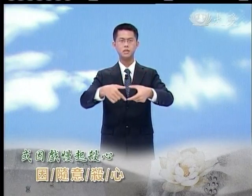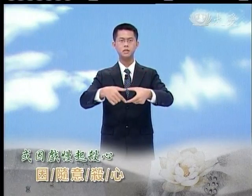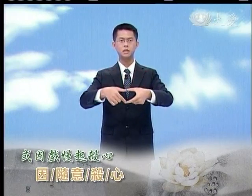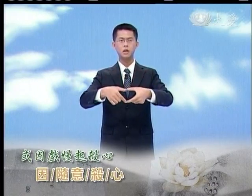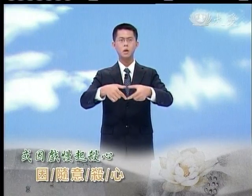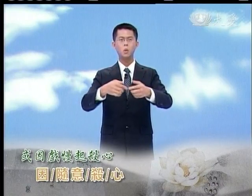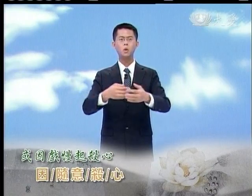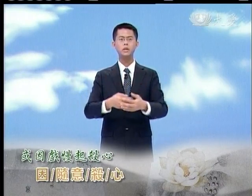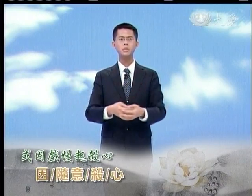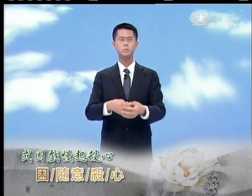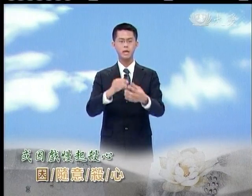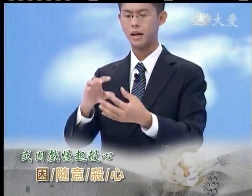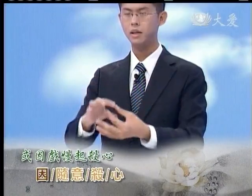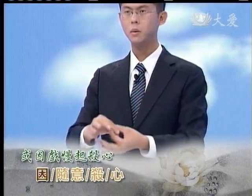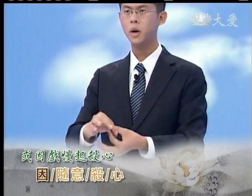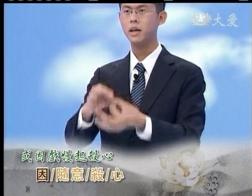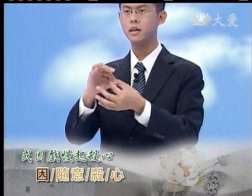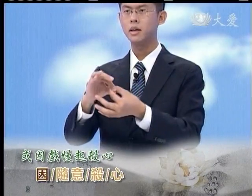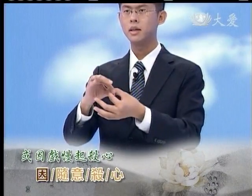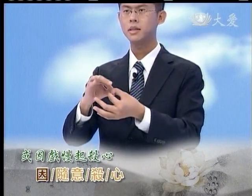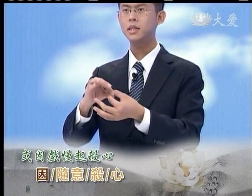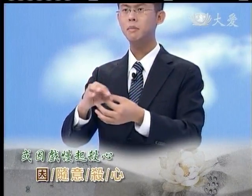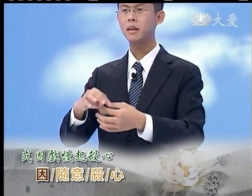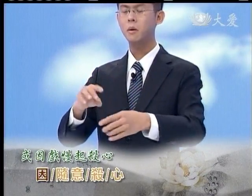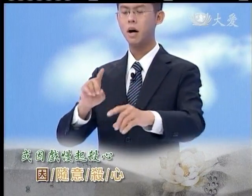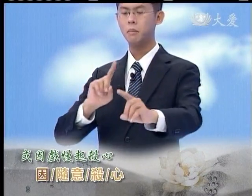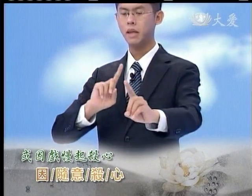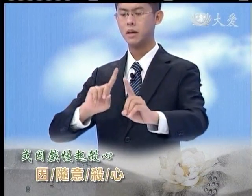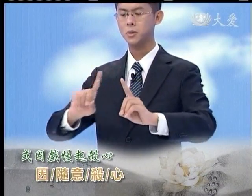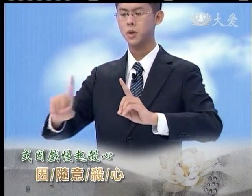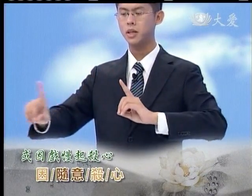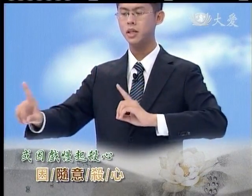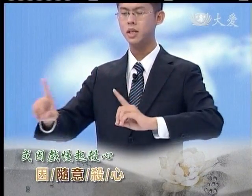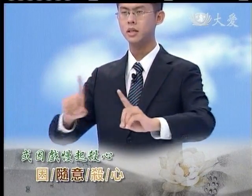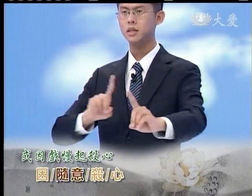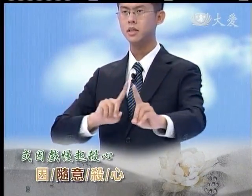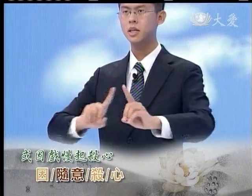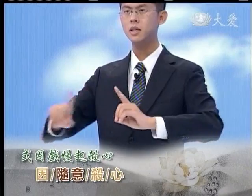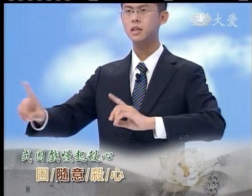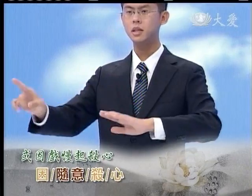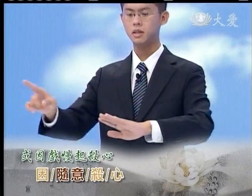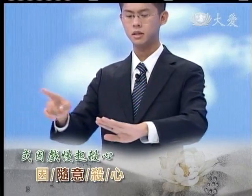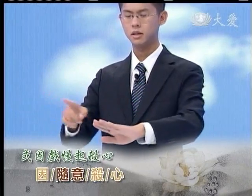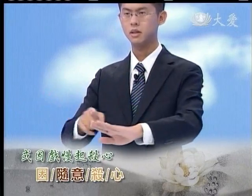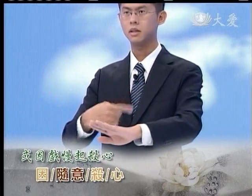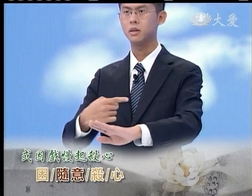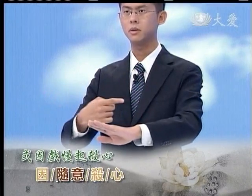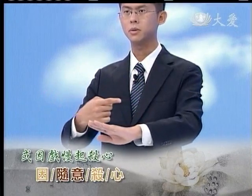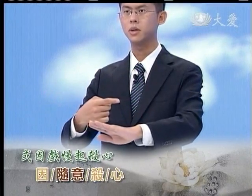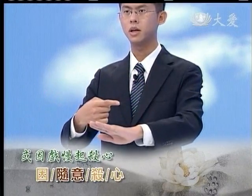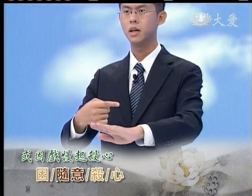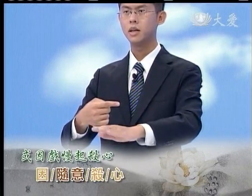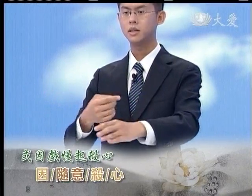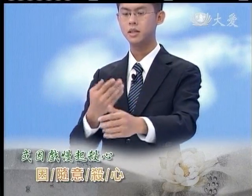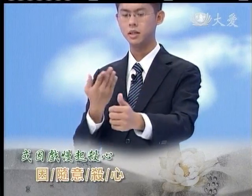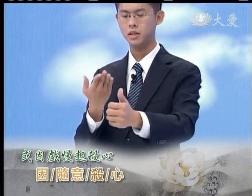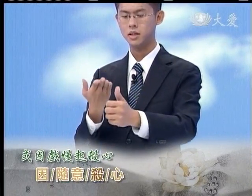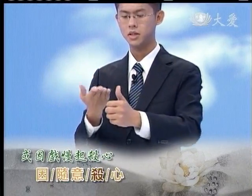心。祸因我们打因为，细慢的话我们打随意任意的动作，起